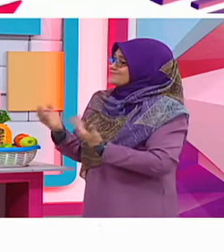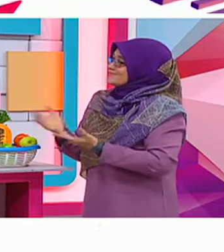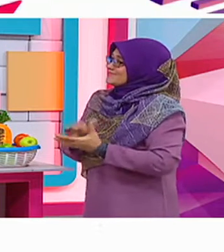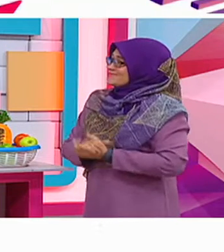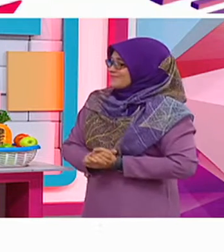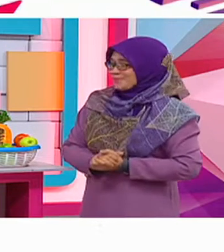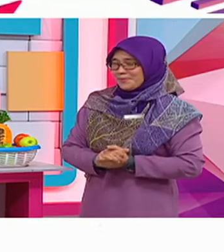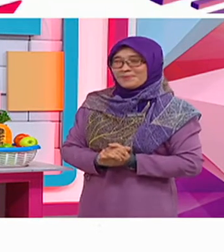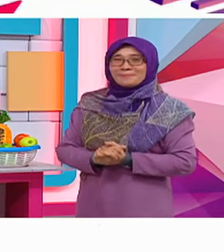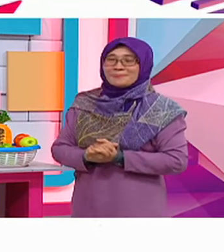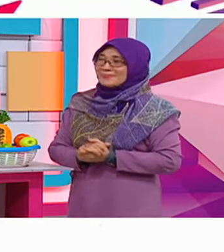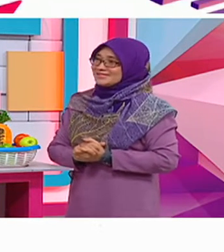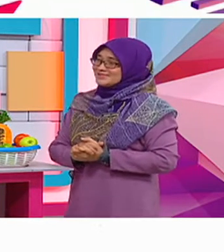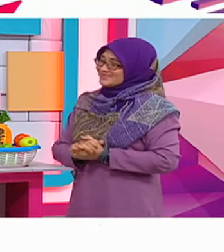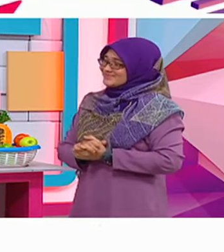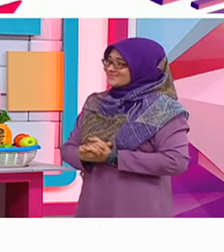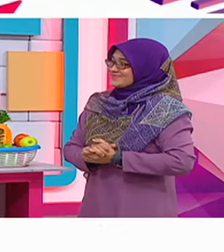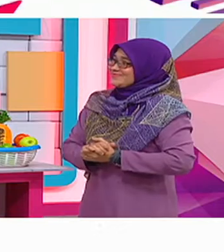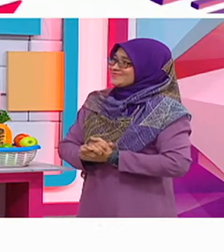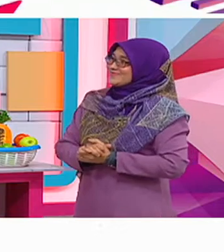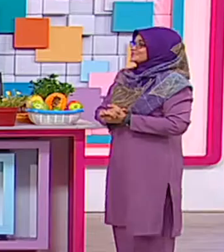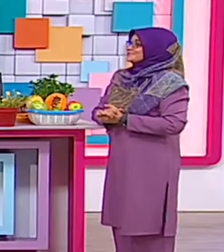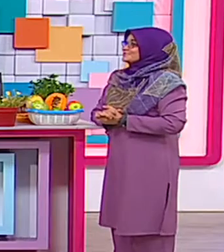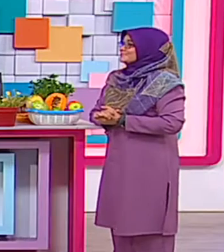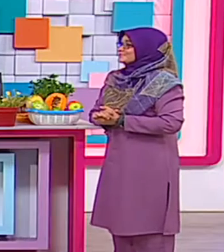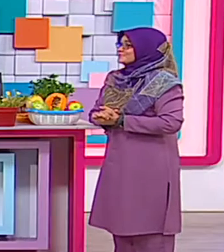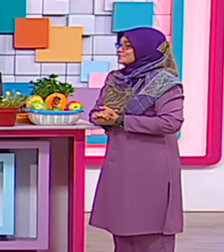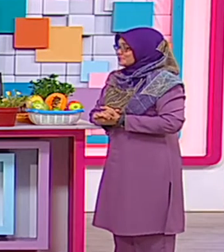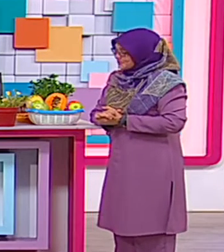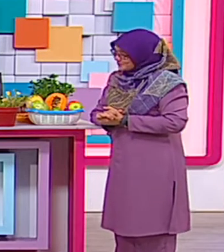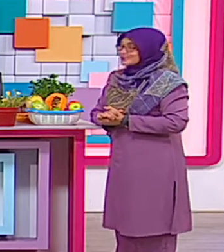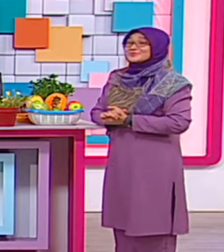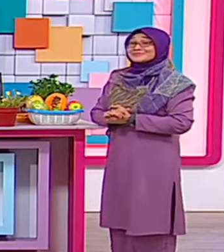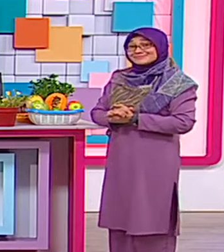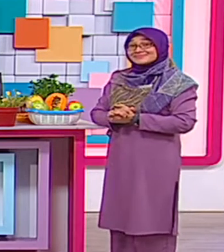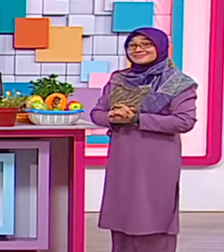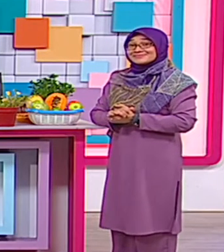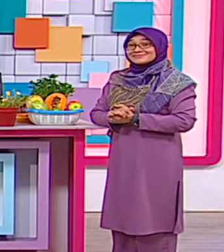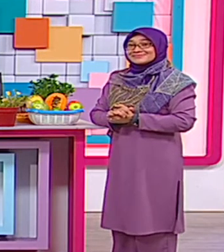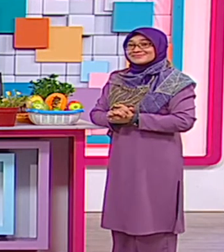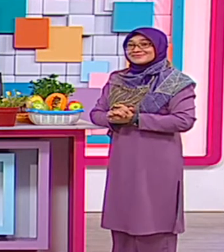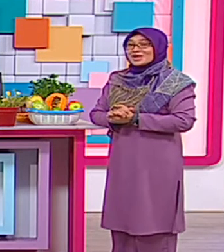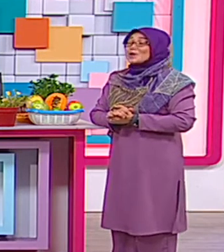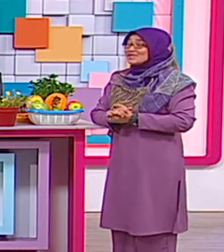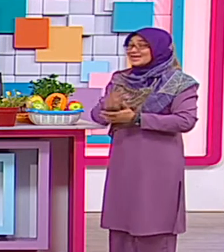pada Saya kece go fotosintesis tetap boleh melakukannya ialah tumbuh-tumbuhan Oke